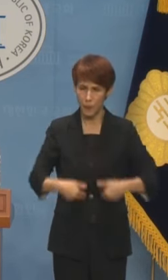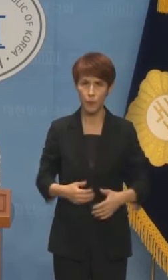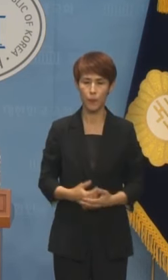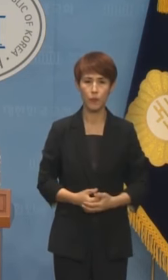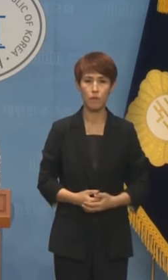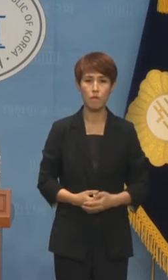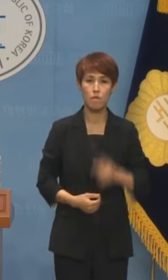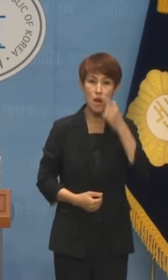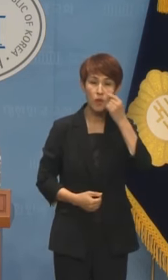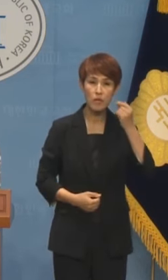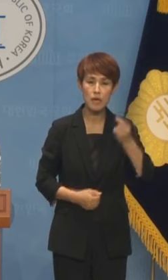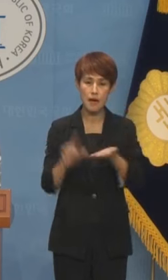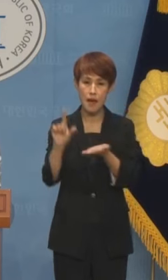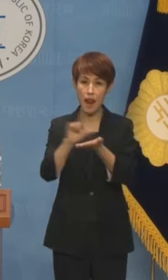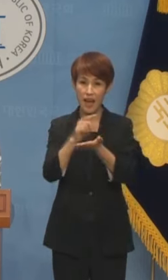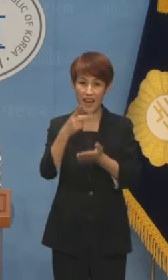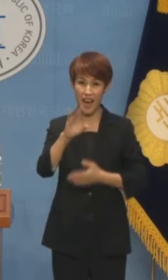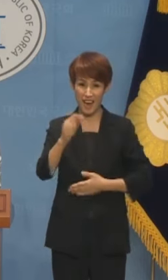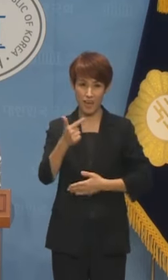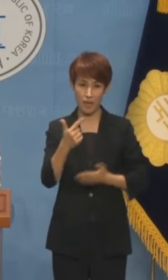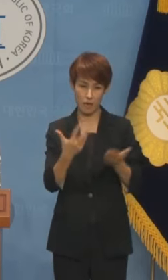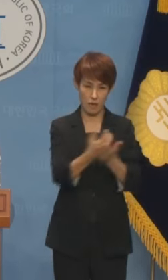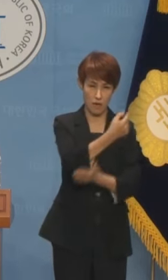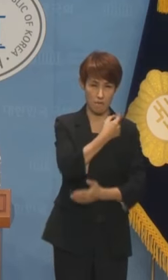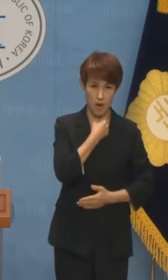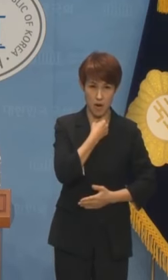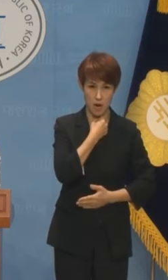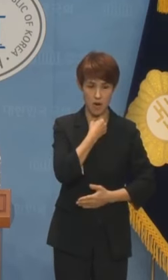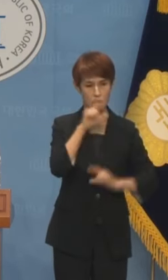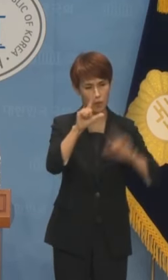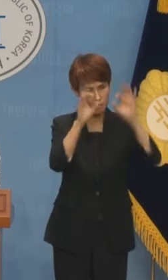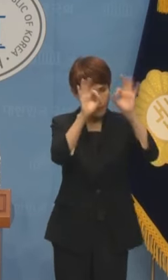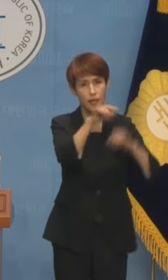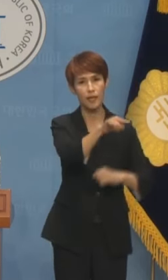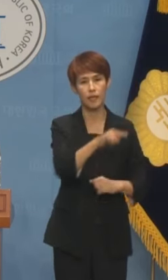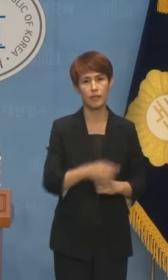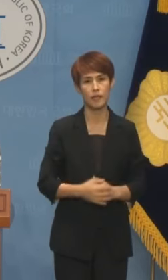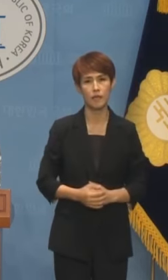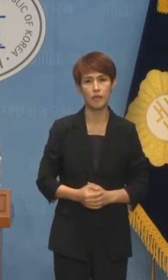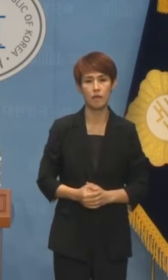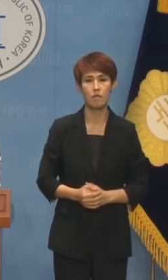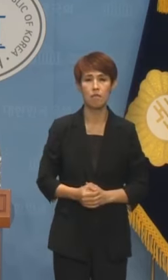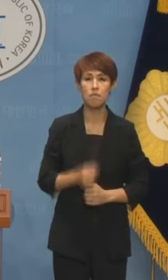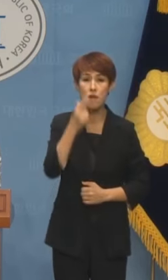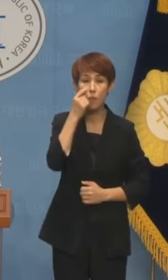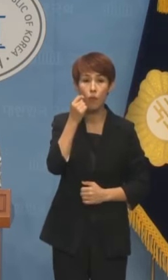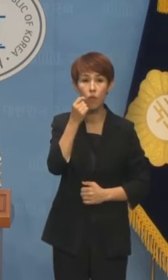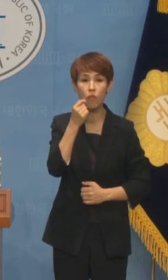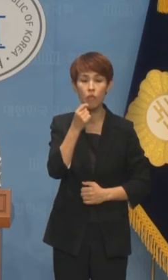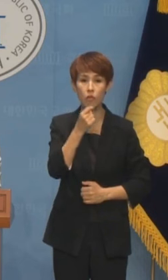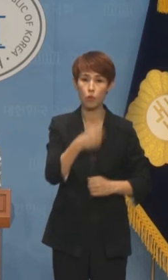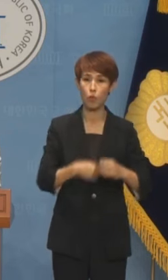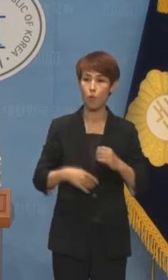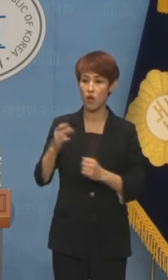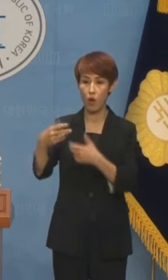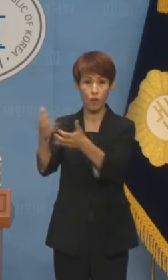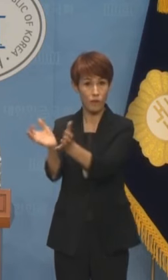일본이 라인을 강탈하려는 속내를 감추지 않고 있습니다. 일본 정부와